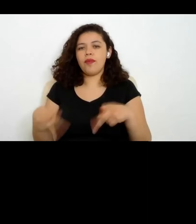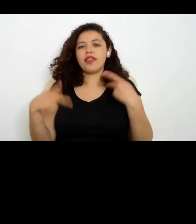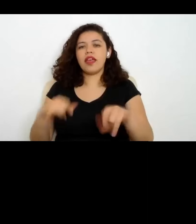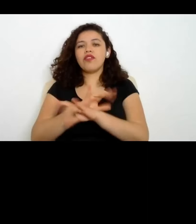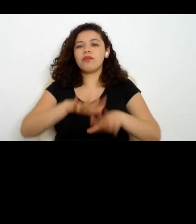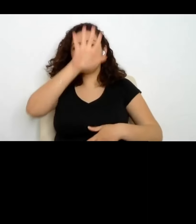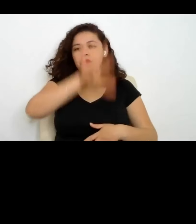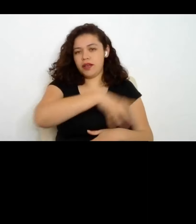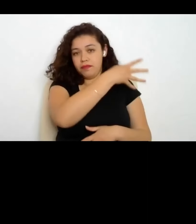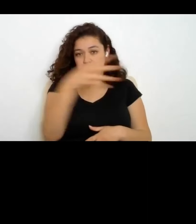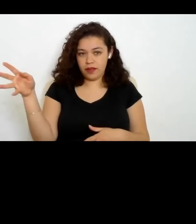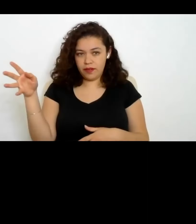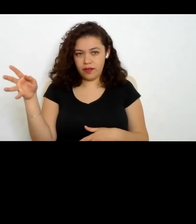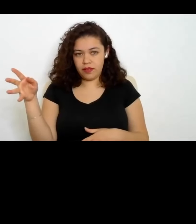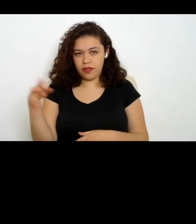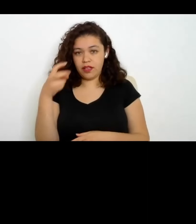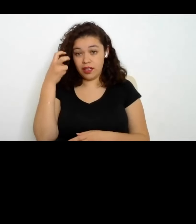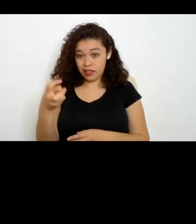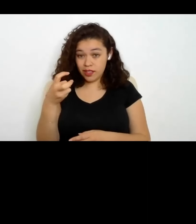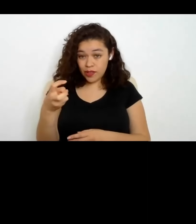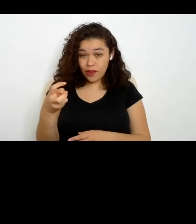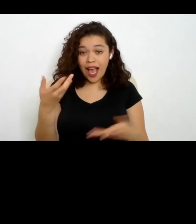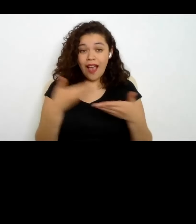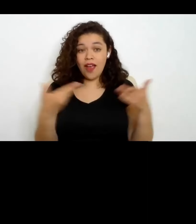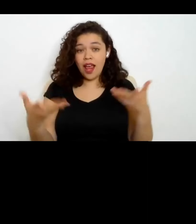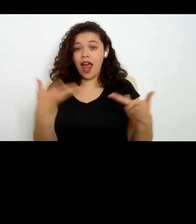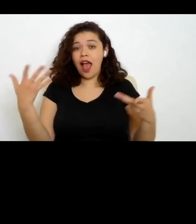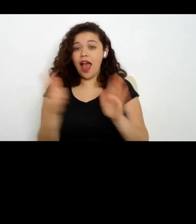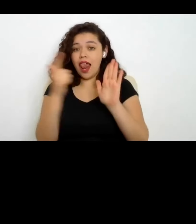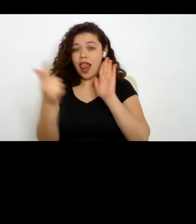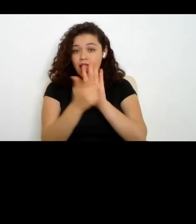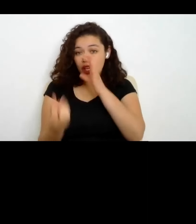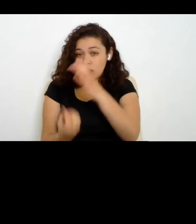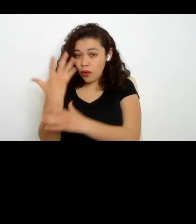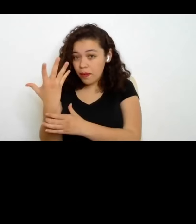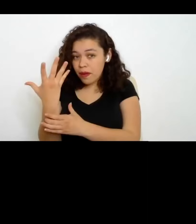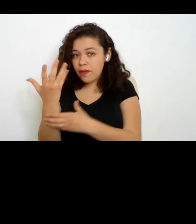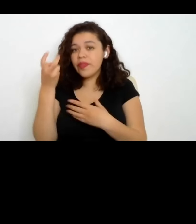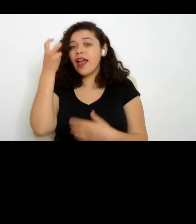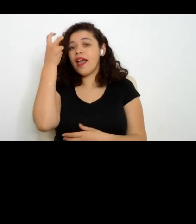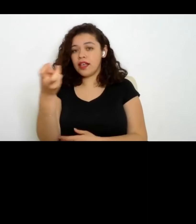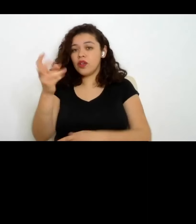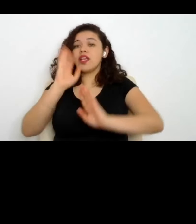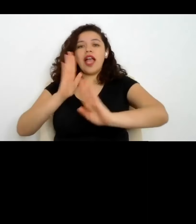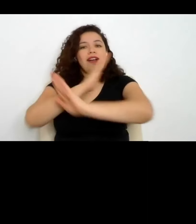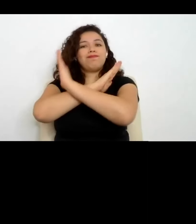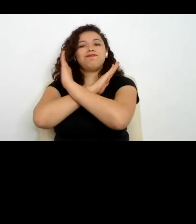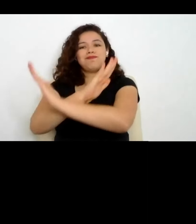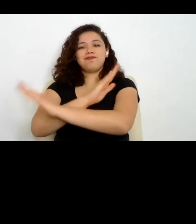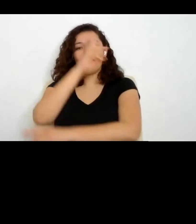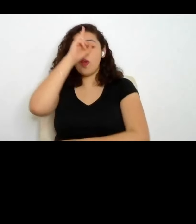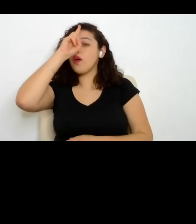personales. Eso, con la ley, con nuestra ley actual, eso justamente es lo que está prohibido. Eso es justamente de